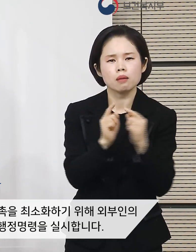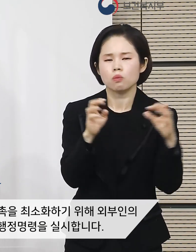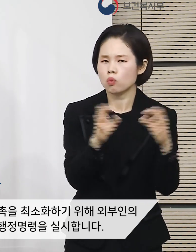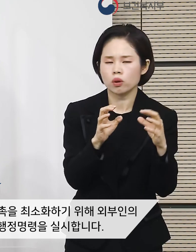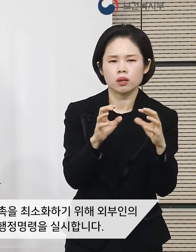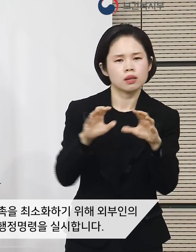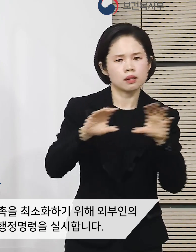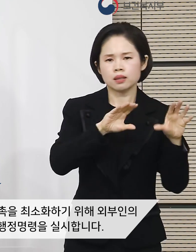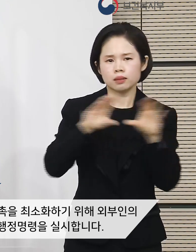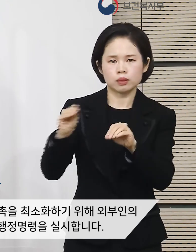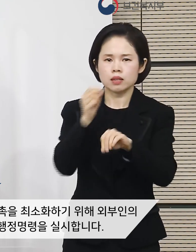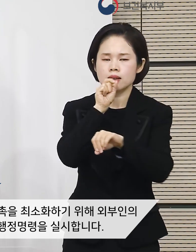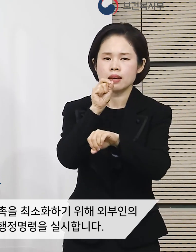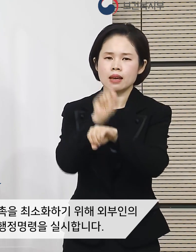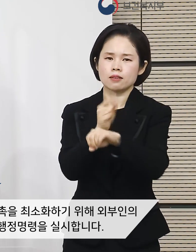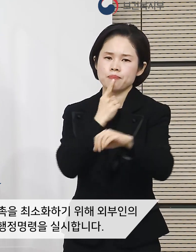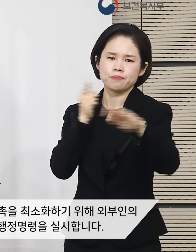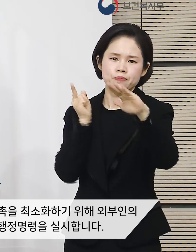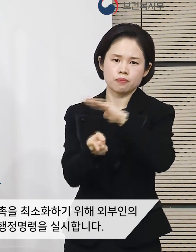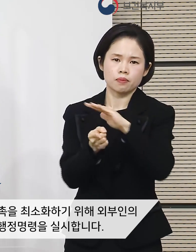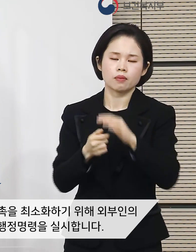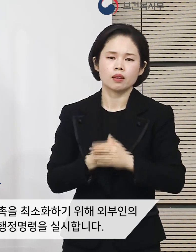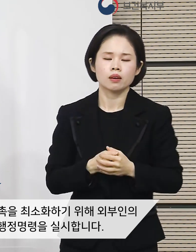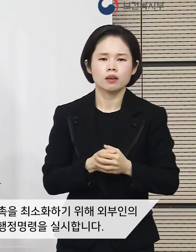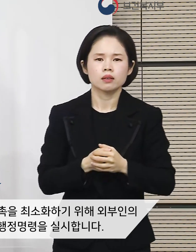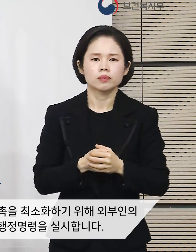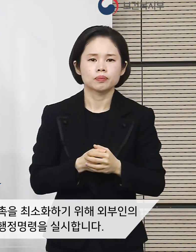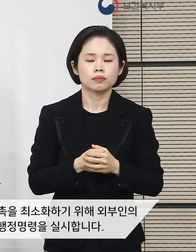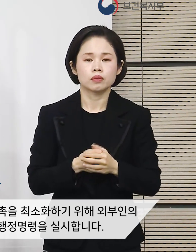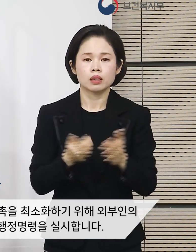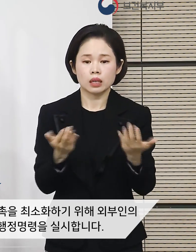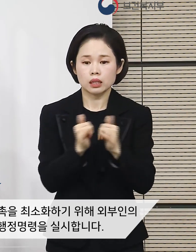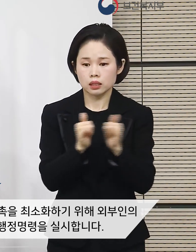종사자의 사적 모임을 금지하는 행정명령을 실시합니다.